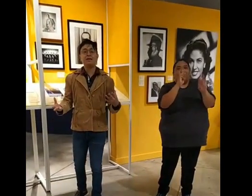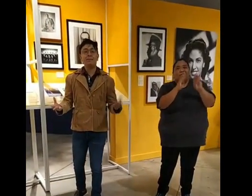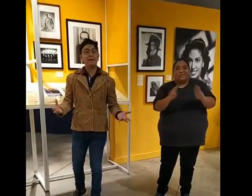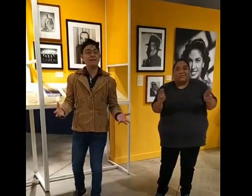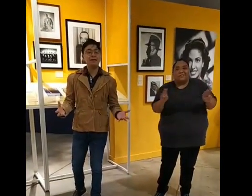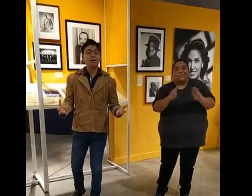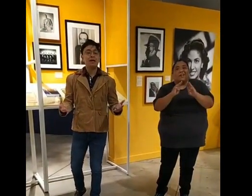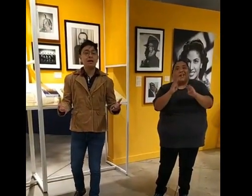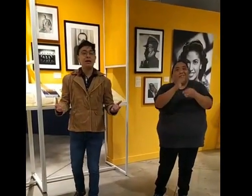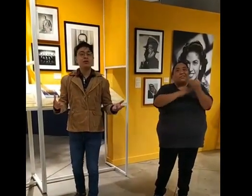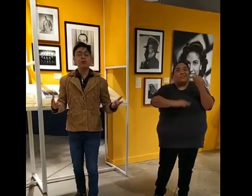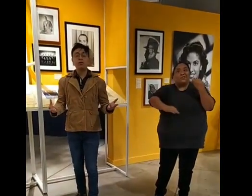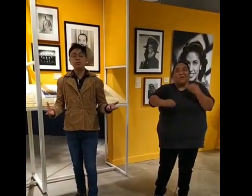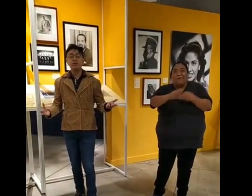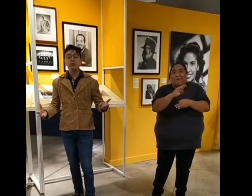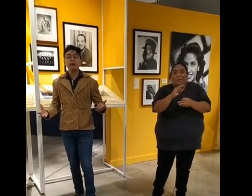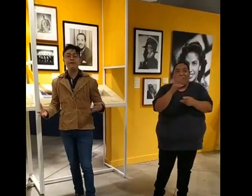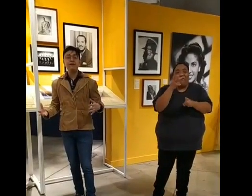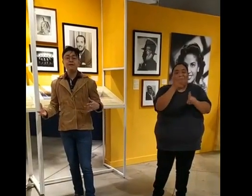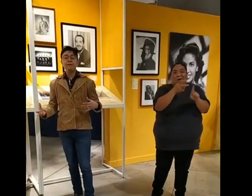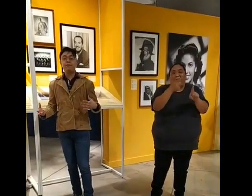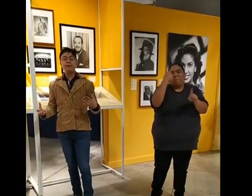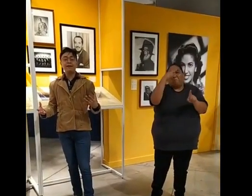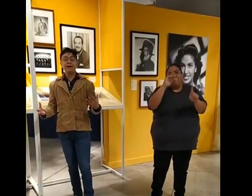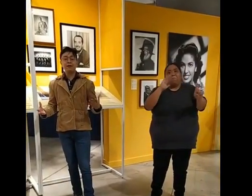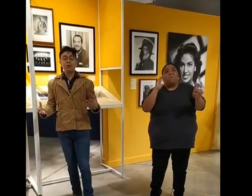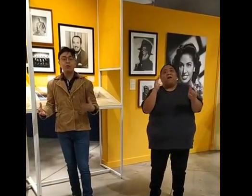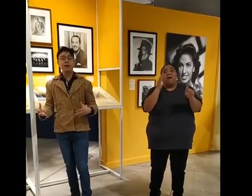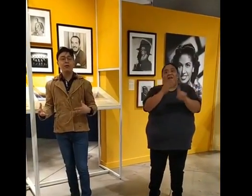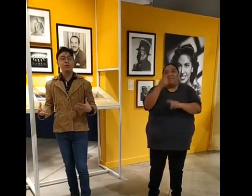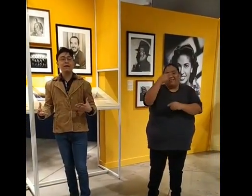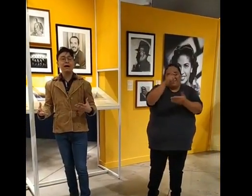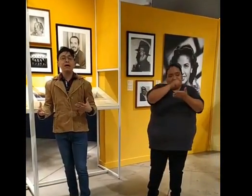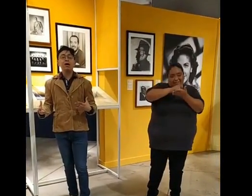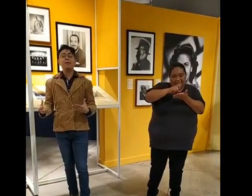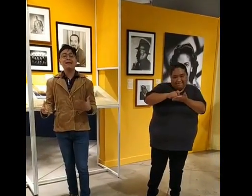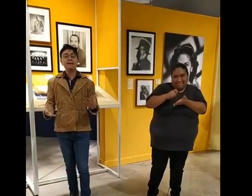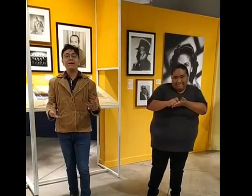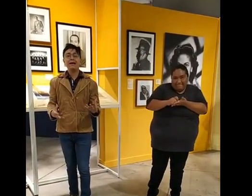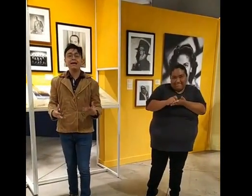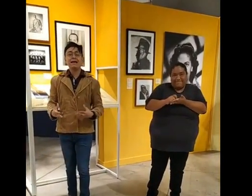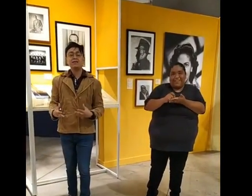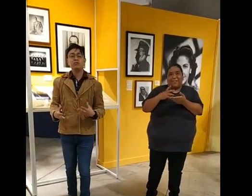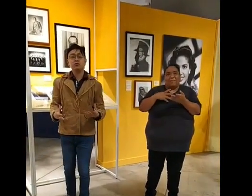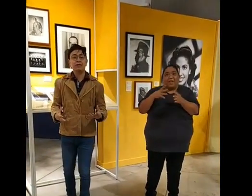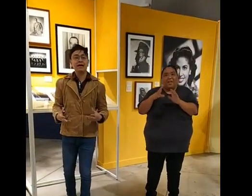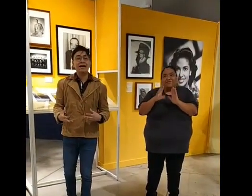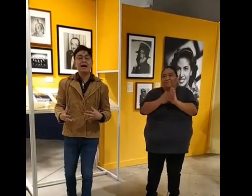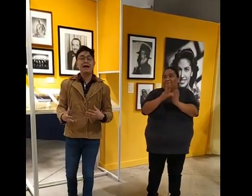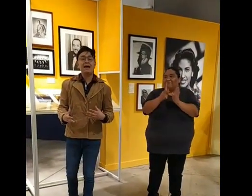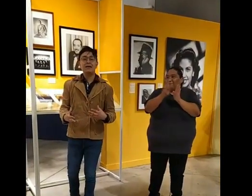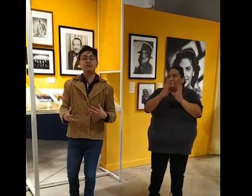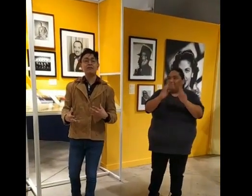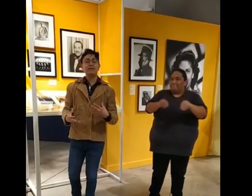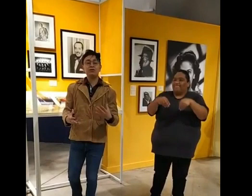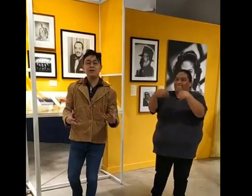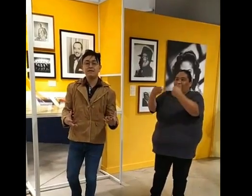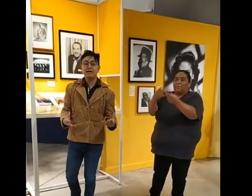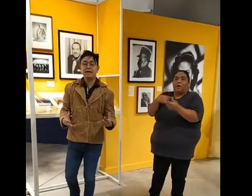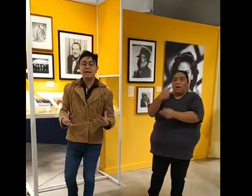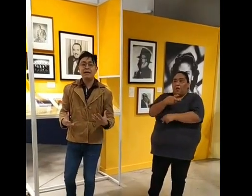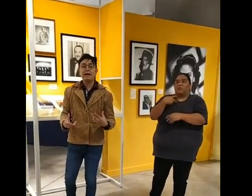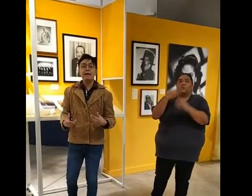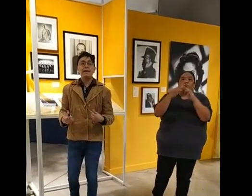sus LPs, todo esto con el fin de poder dar una crónica objetiva a su música, a sus